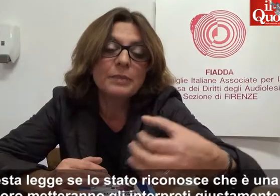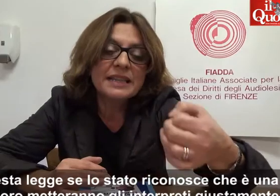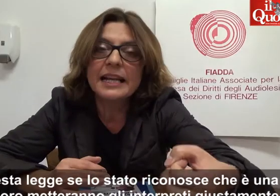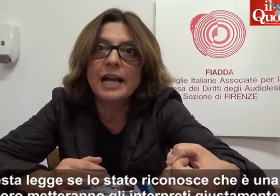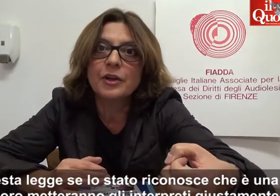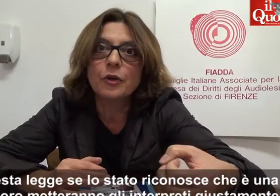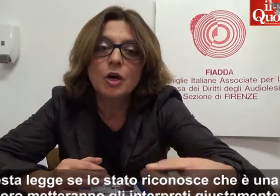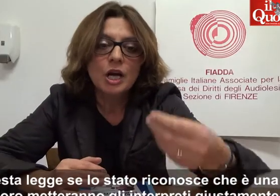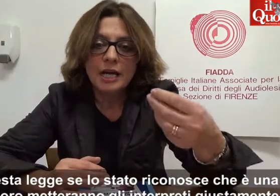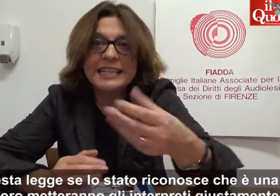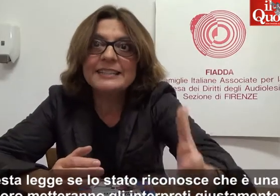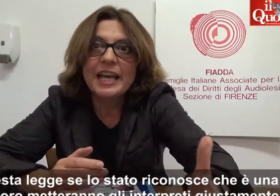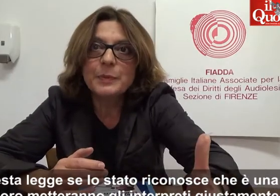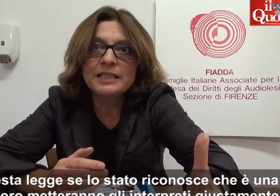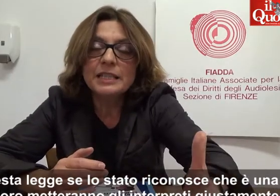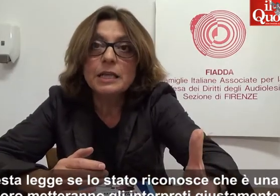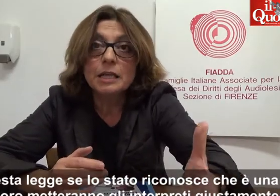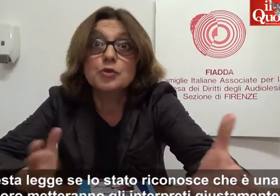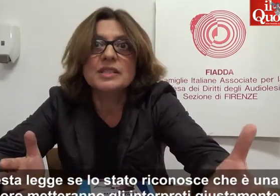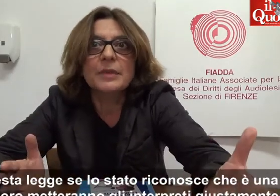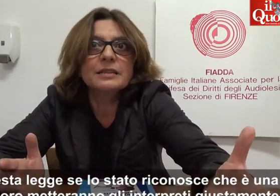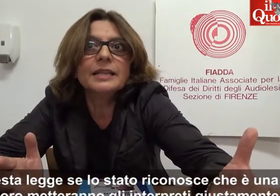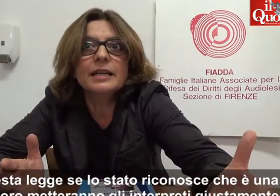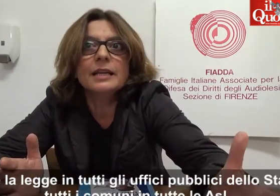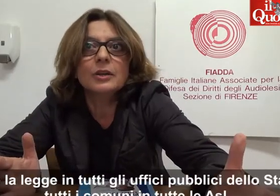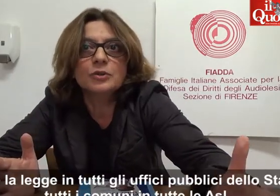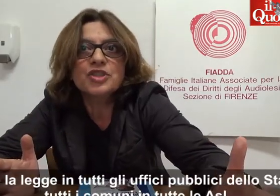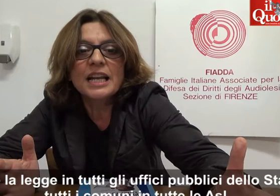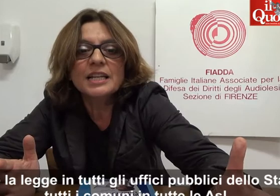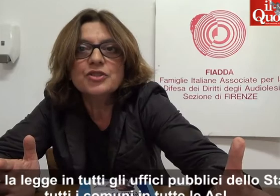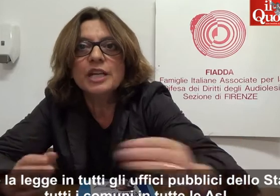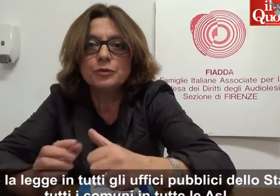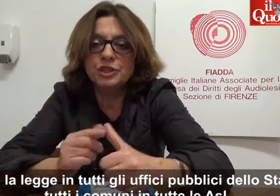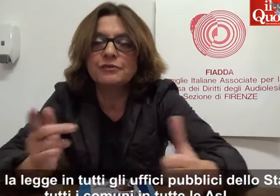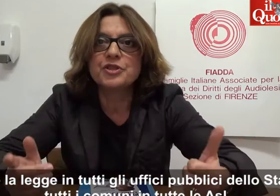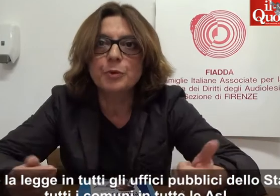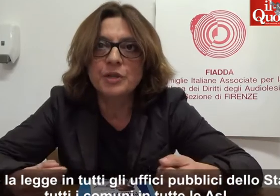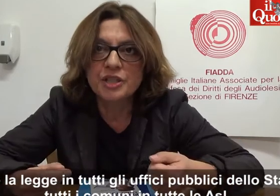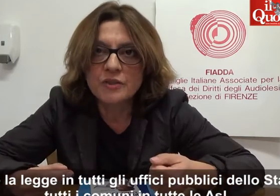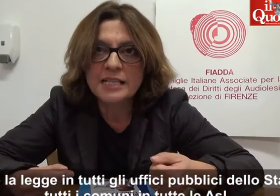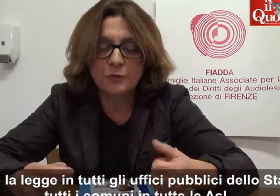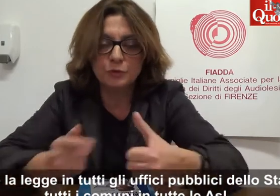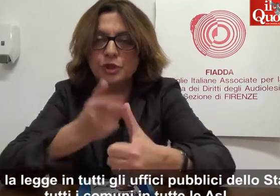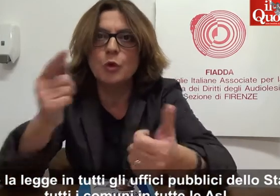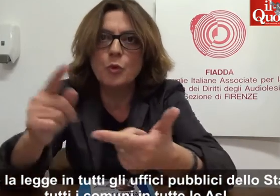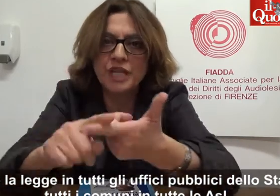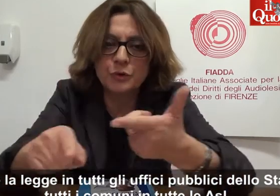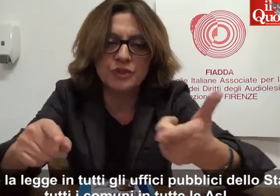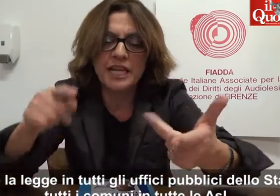metteranno gli interpreti, giustamente lo dice la legge, in tutti gli uffici pubblici dello Stato, in tutti i comuni, in tutte le